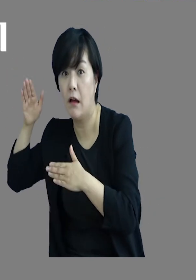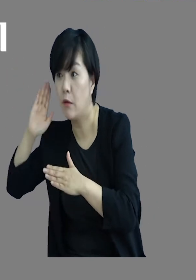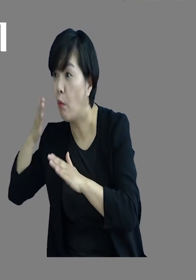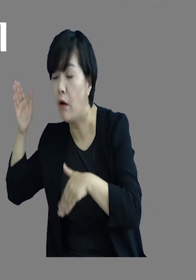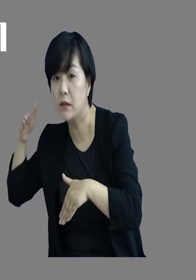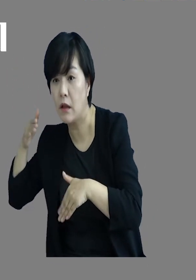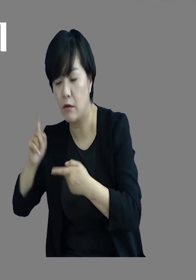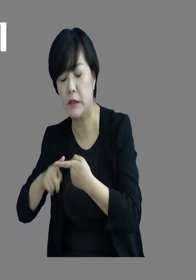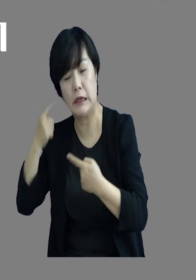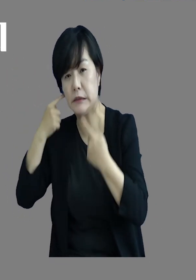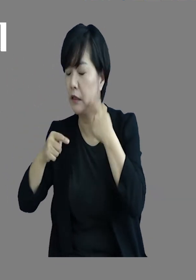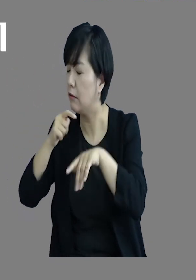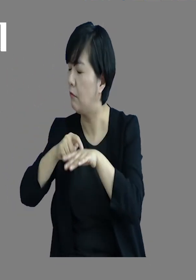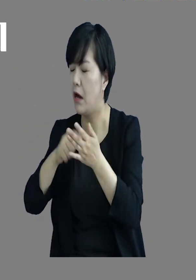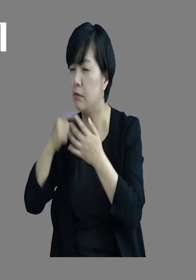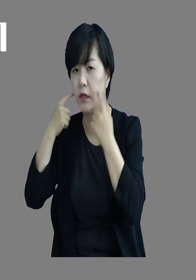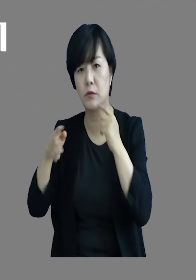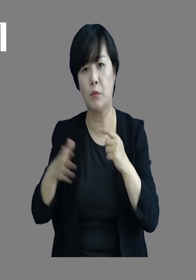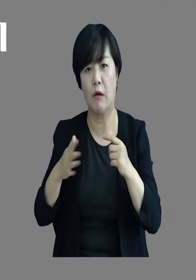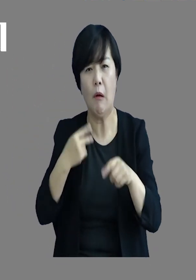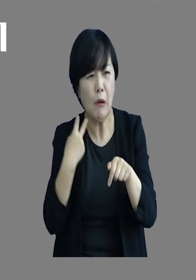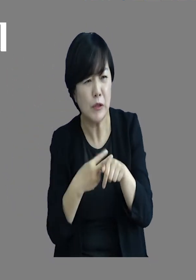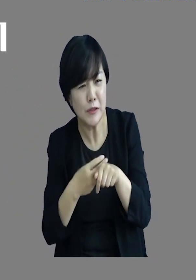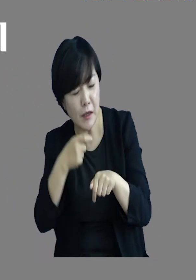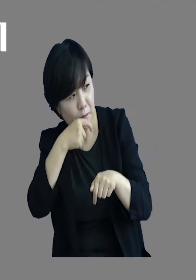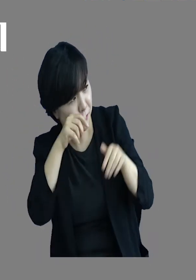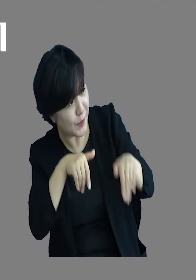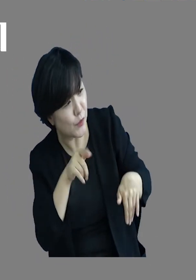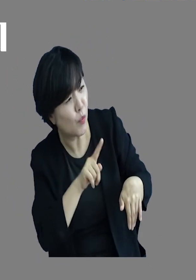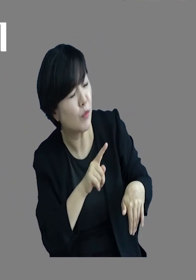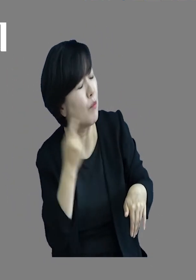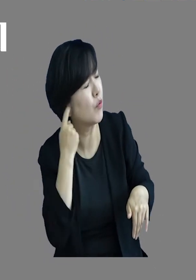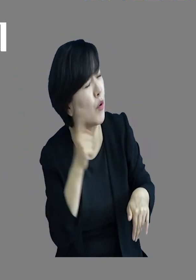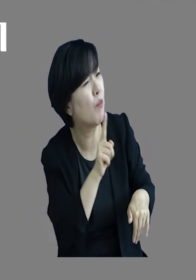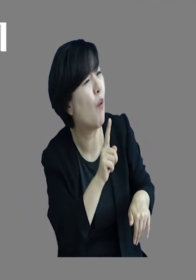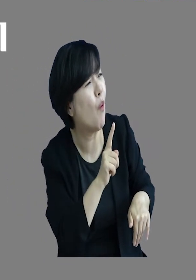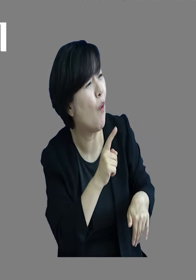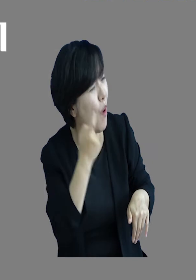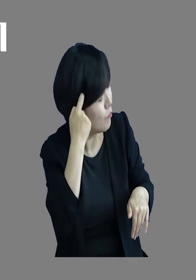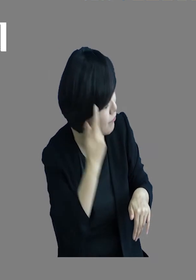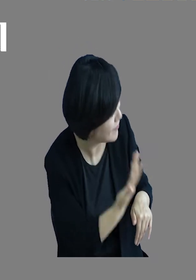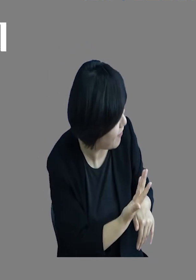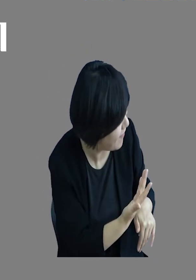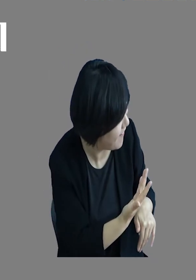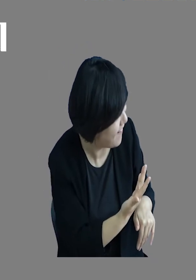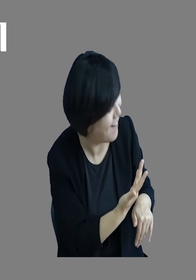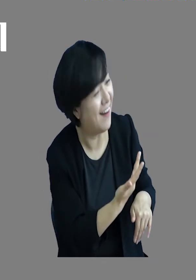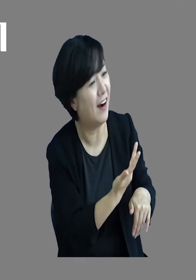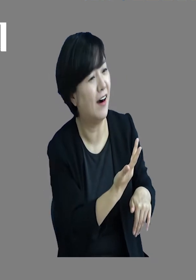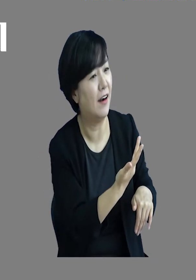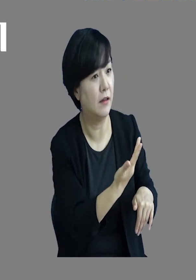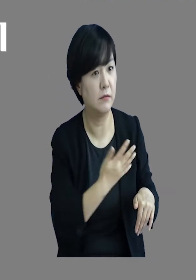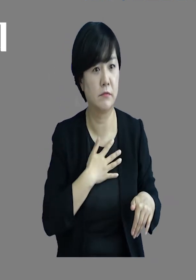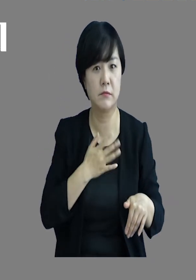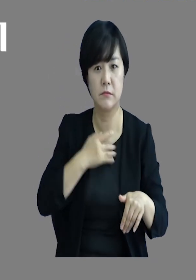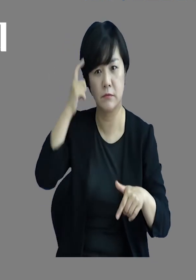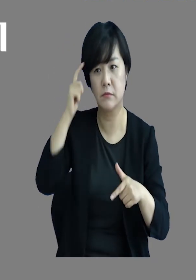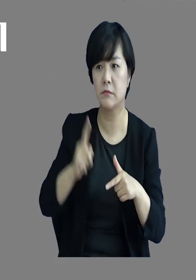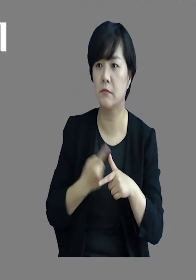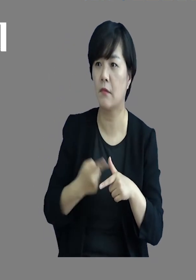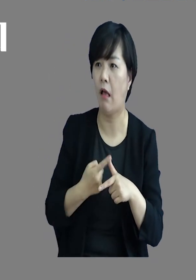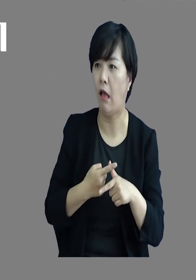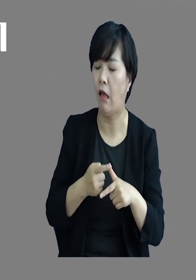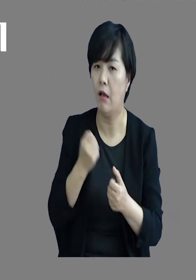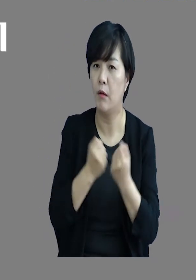아이가 거기에 상처받지 않고 선생님 빗소리는 어때요? 라고 물었었는데 어떻게 설명을 못